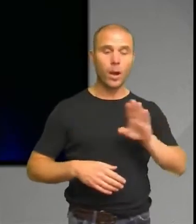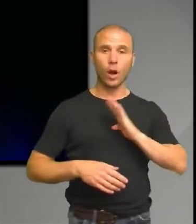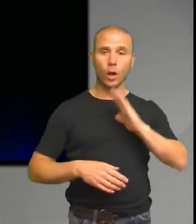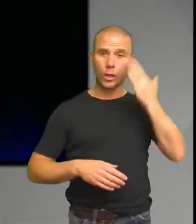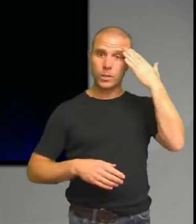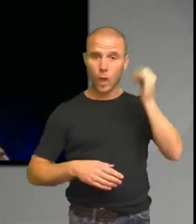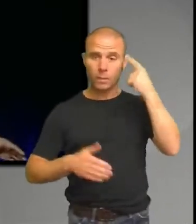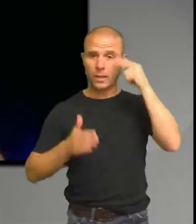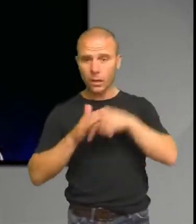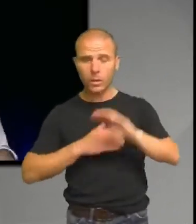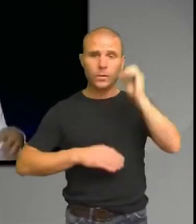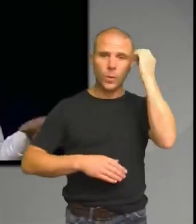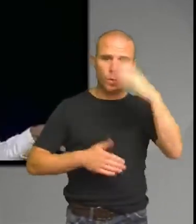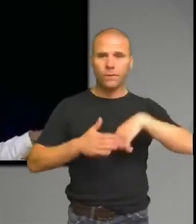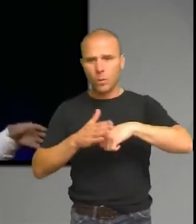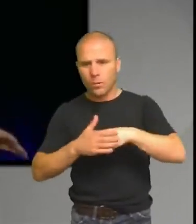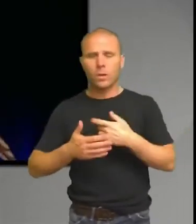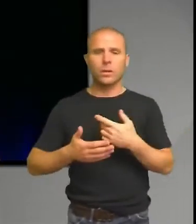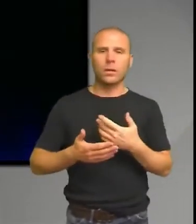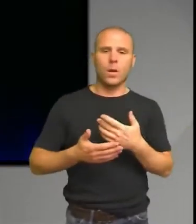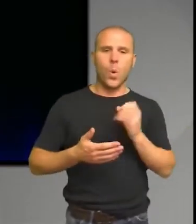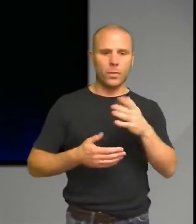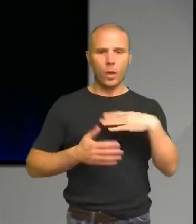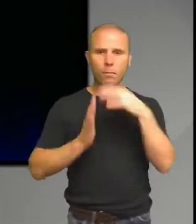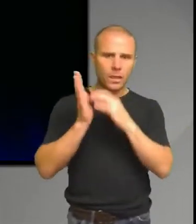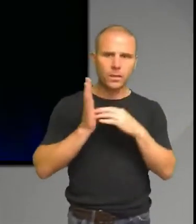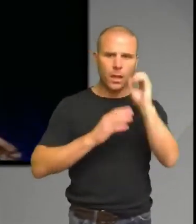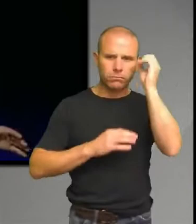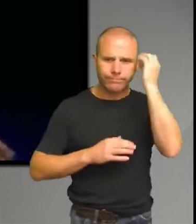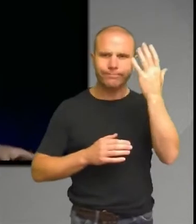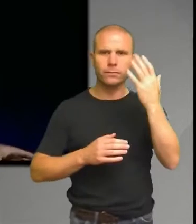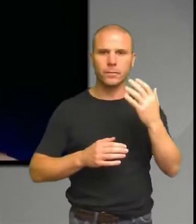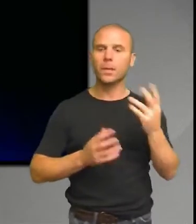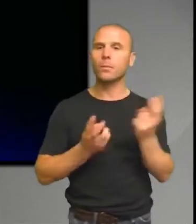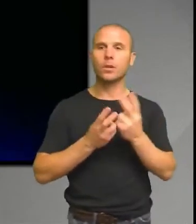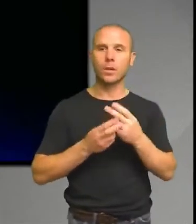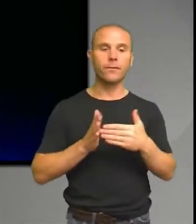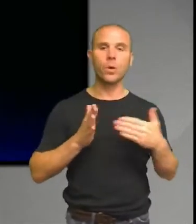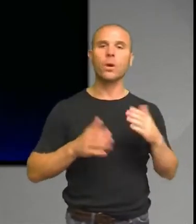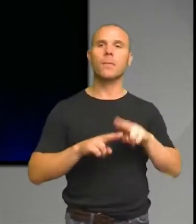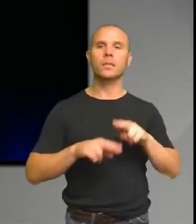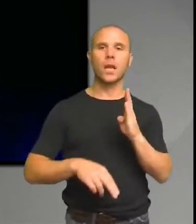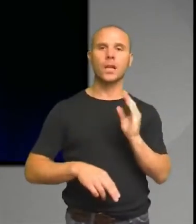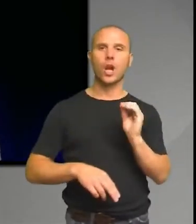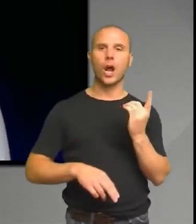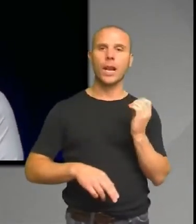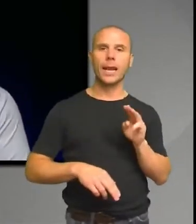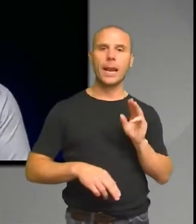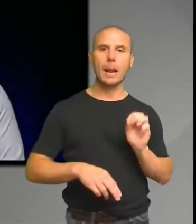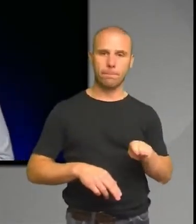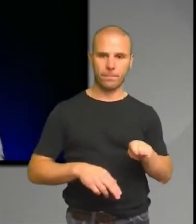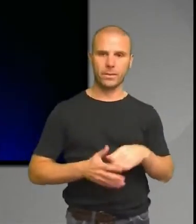har, oavsett hur duktiga de är på fotboll, oavsett hur mycket matte de kan, så är de ifrån Dalhem. Jaha,